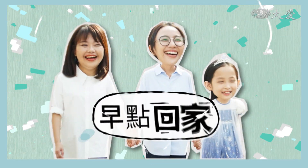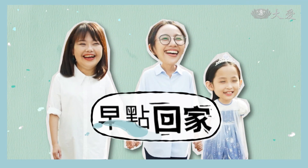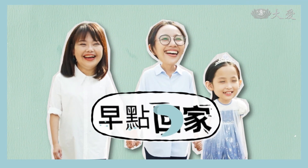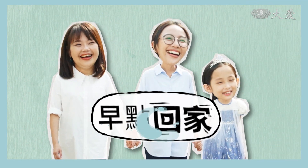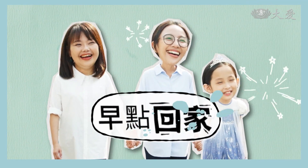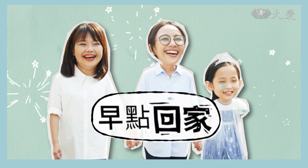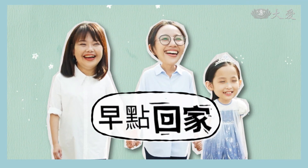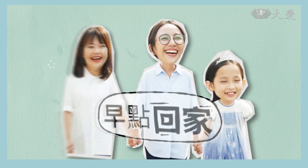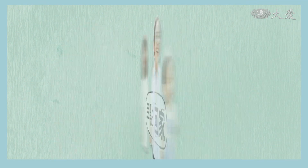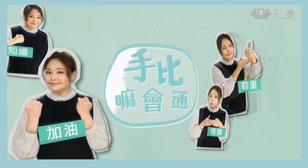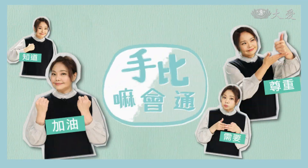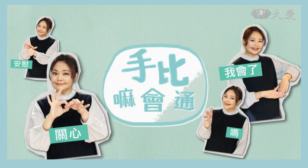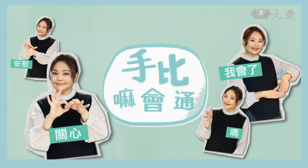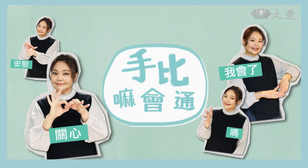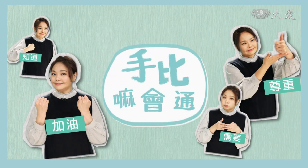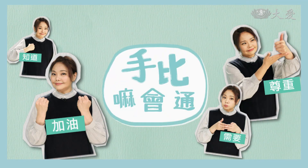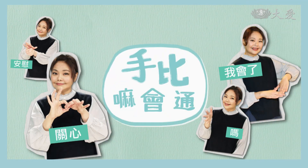早点回家，大家学双语。